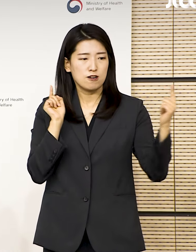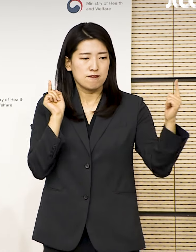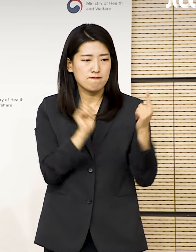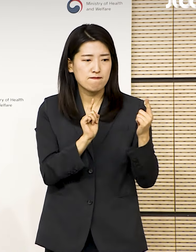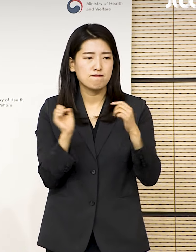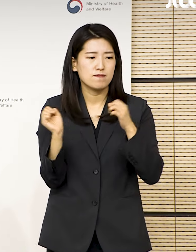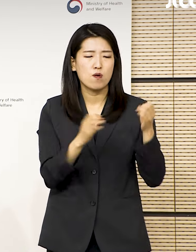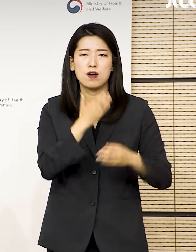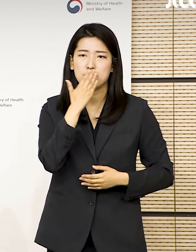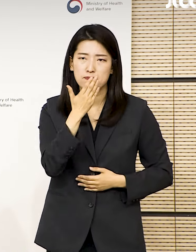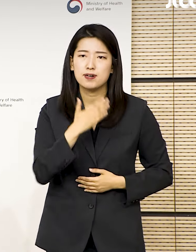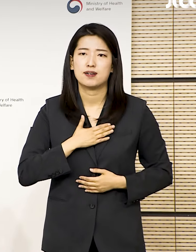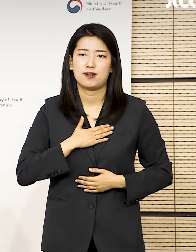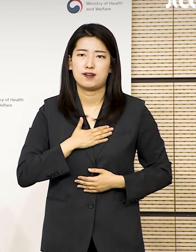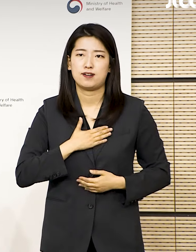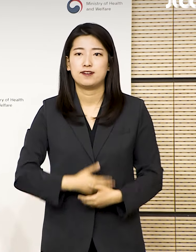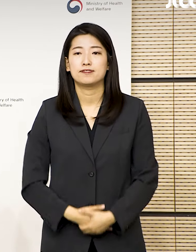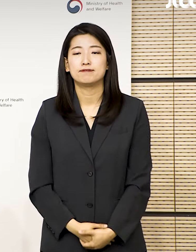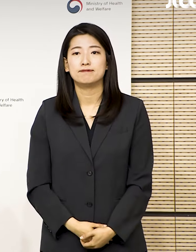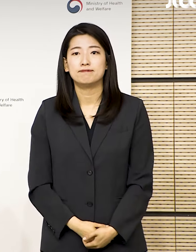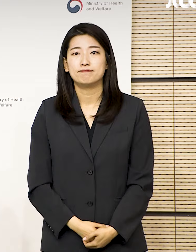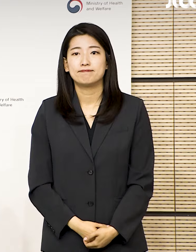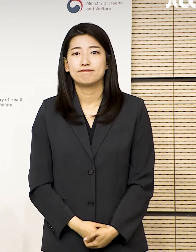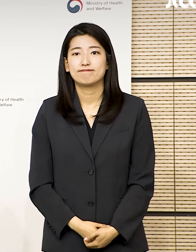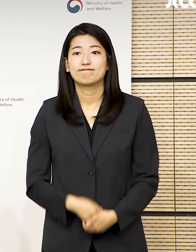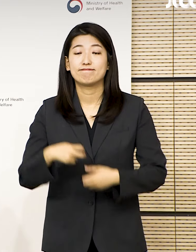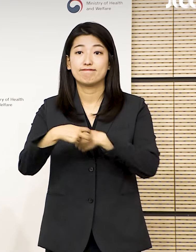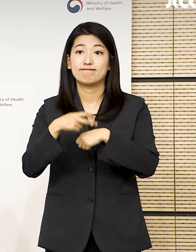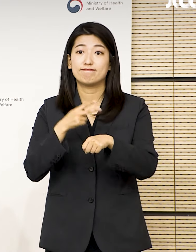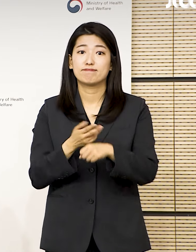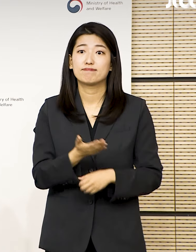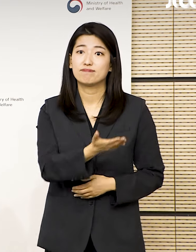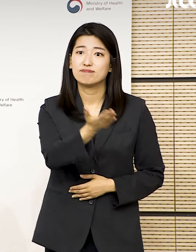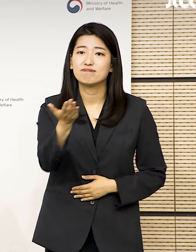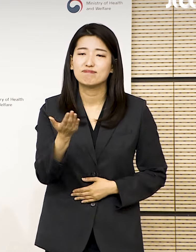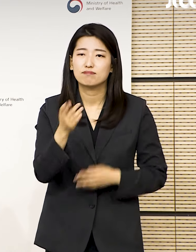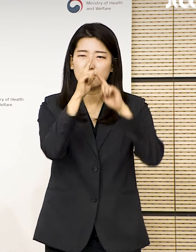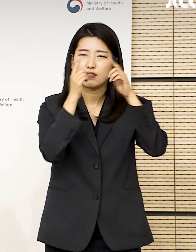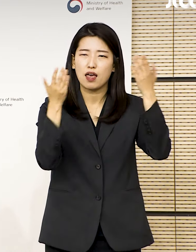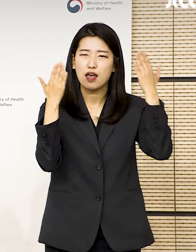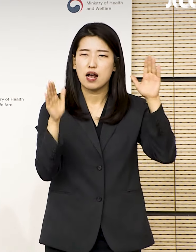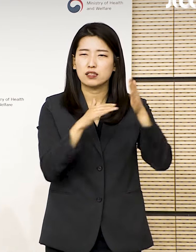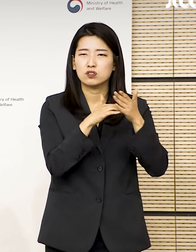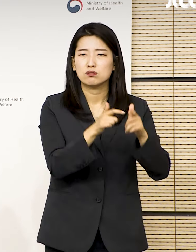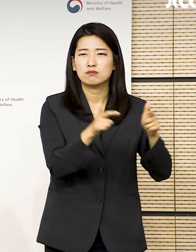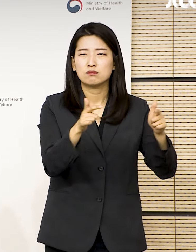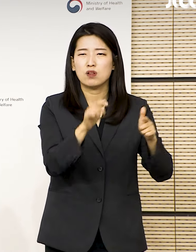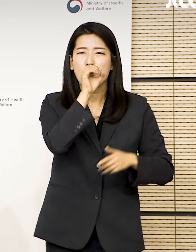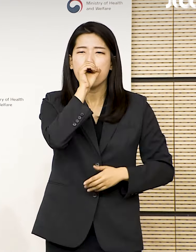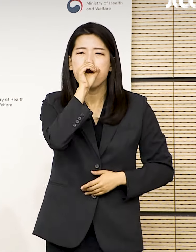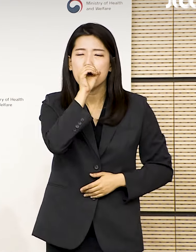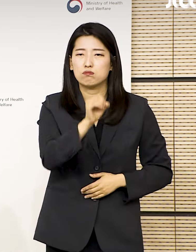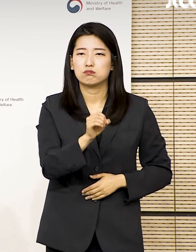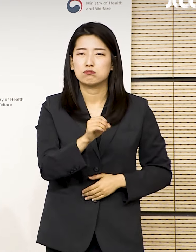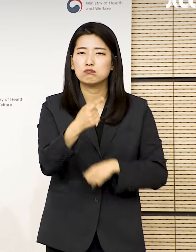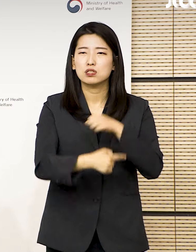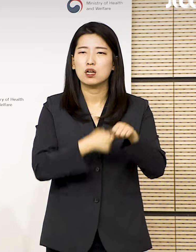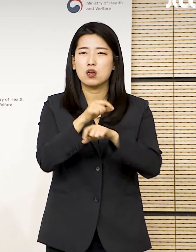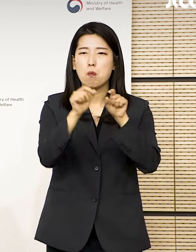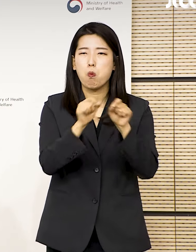한번 밝힙니다 이제 의사 여러분도 의대 증원 백지나 1년 유회 러가지